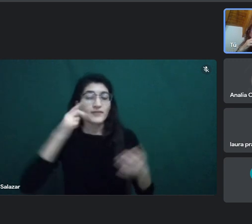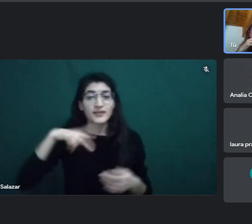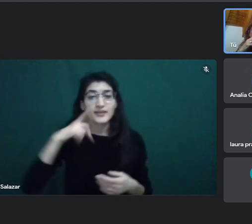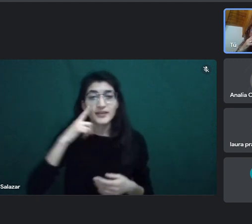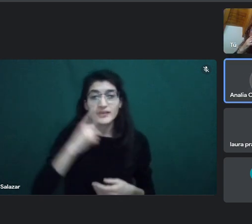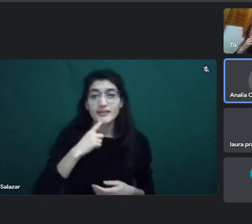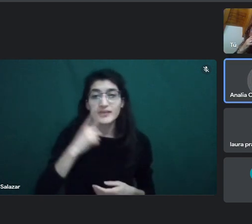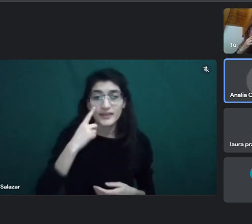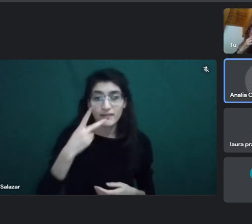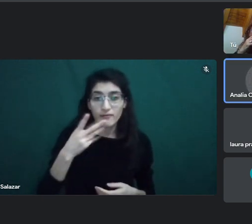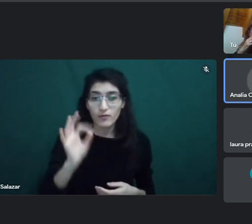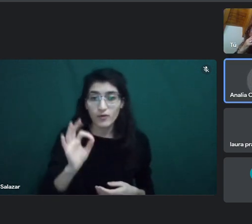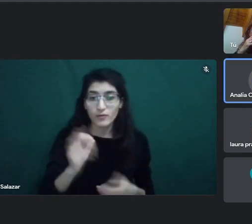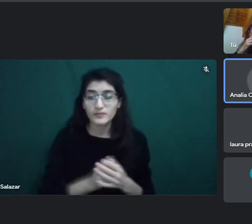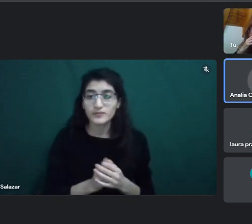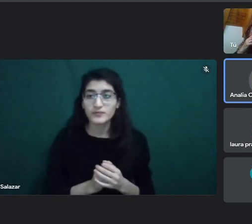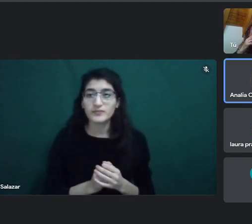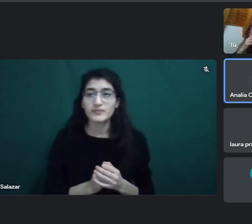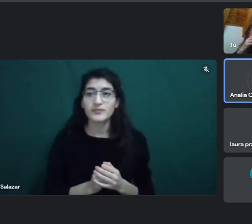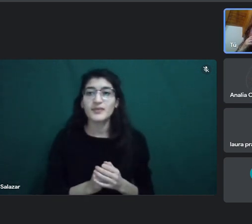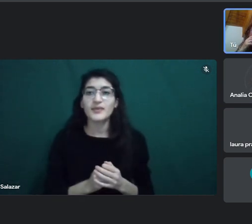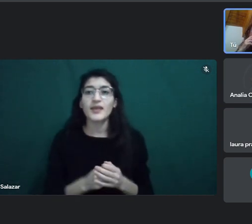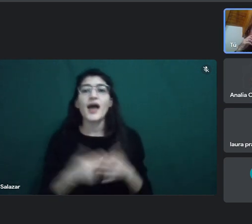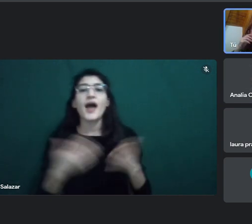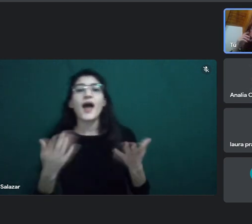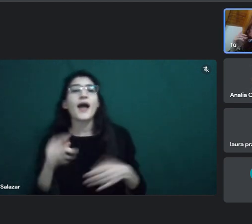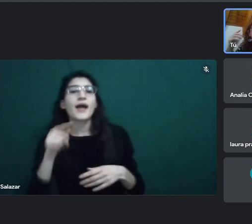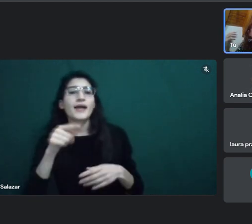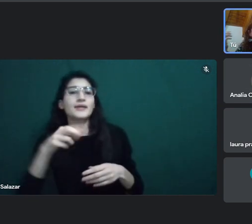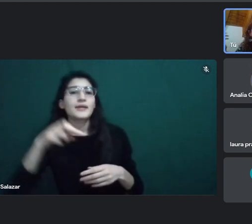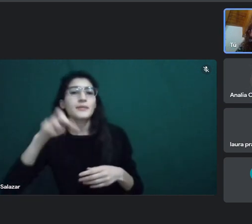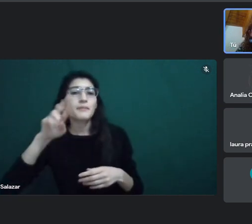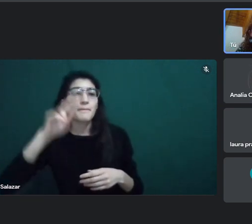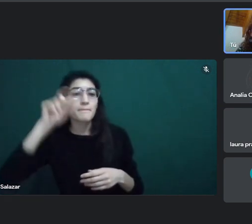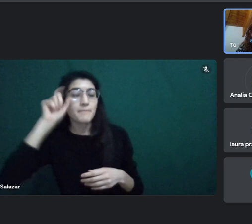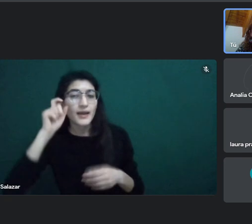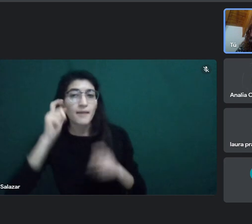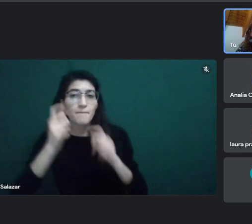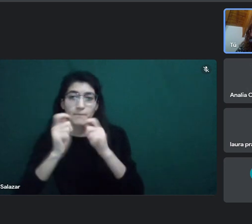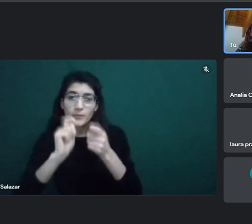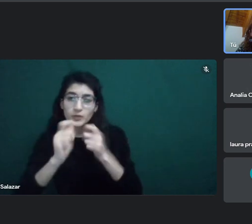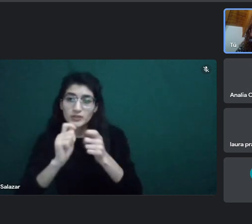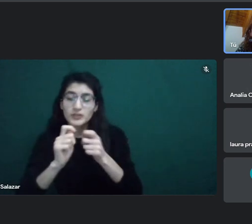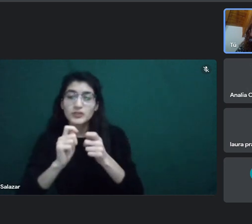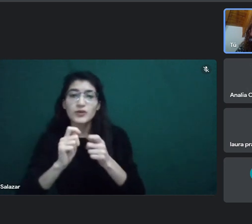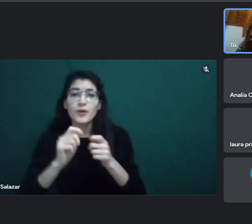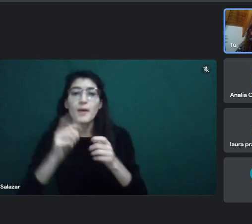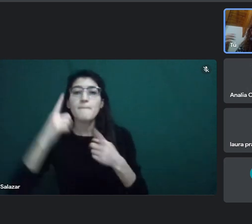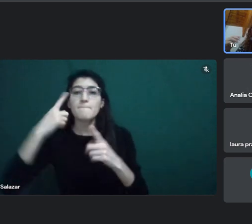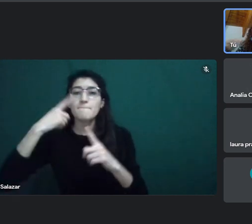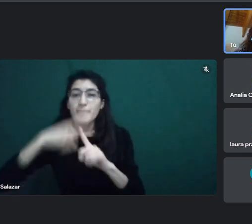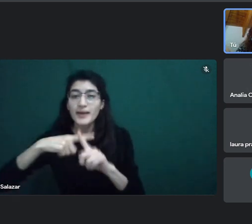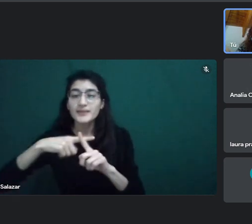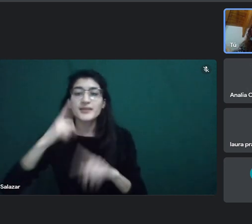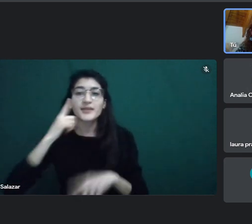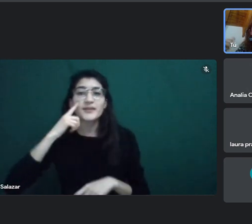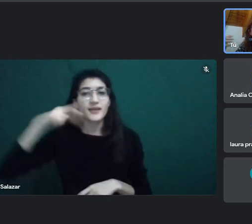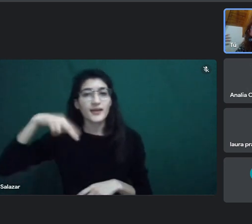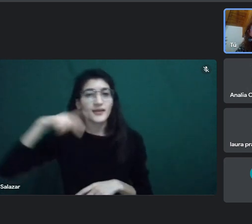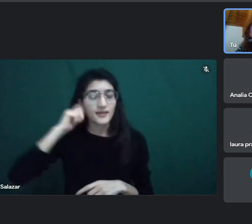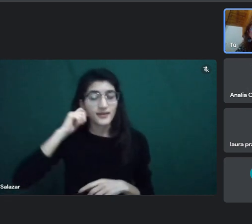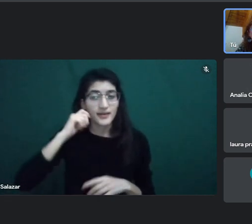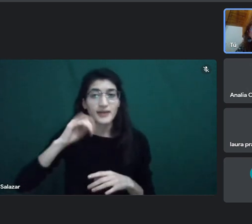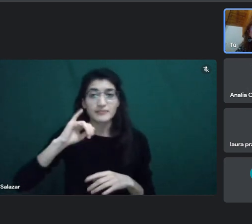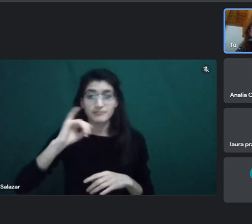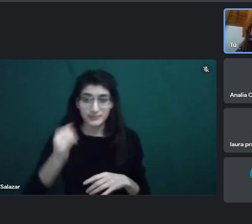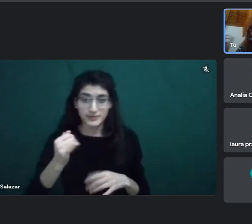Es preposición más ING, perdón. Claro, ese sería el del título. Yo puedo decir en enseñar o en la